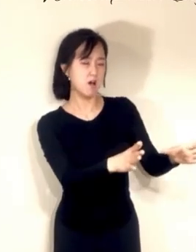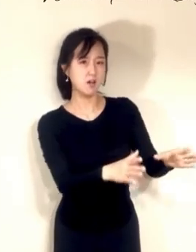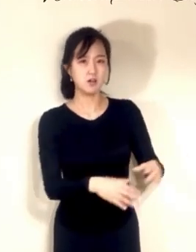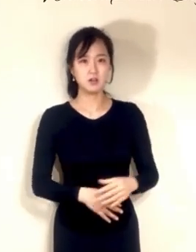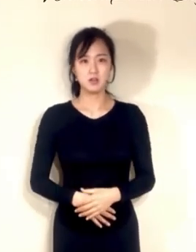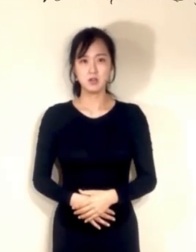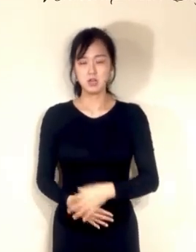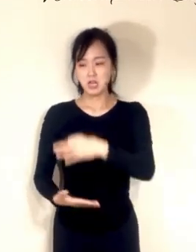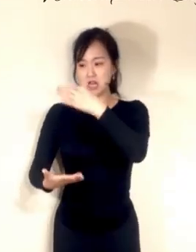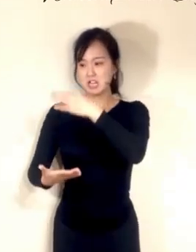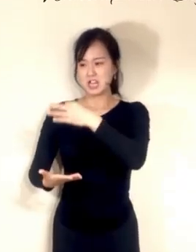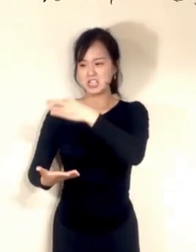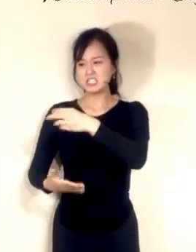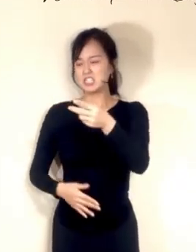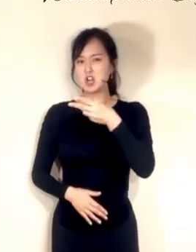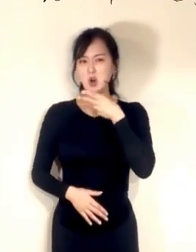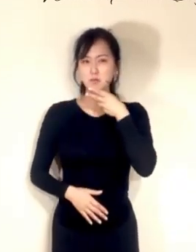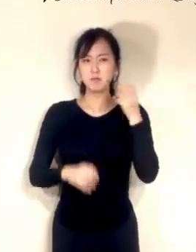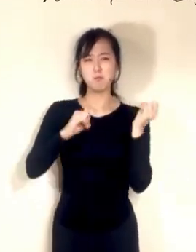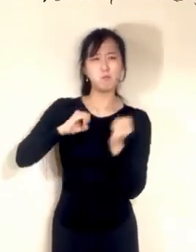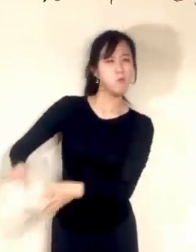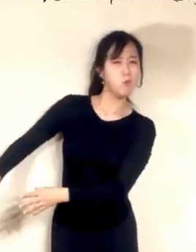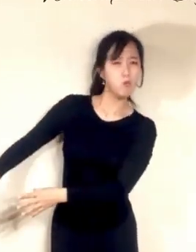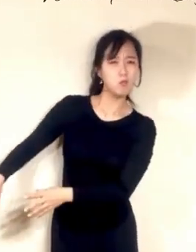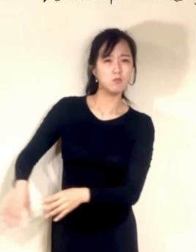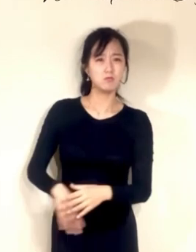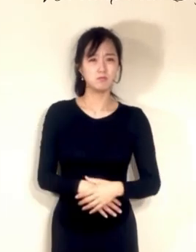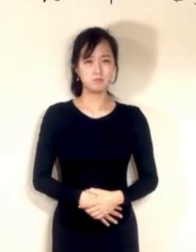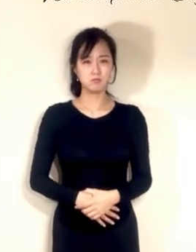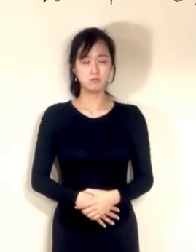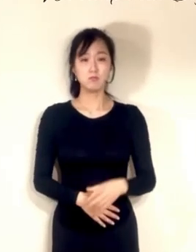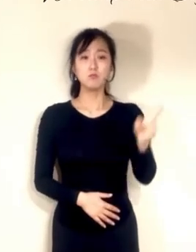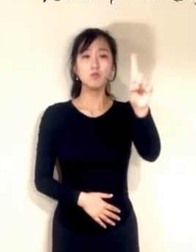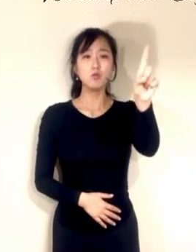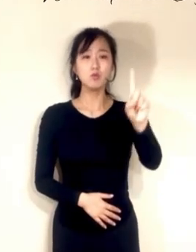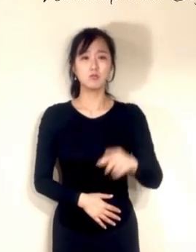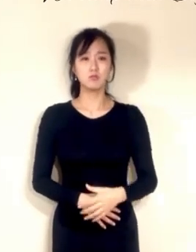아니면 가치 없는 일에 낭비했는가?